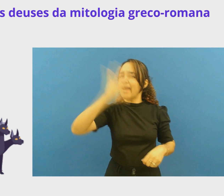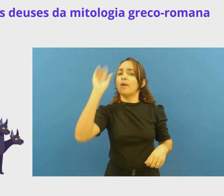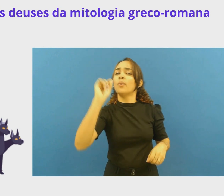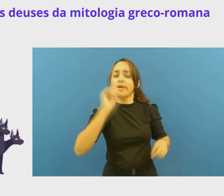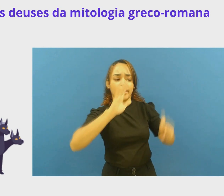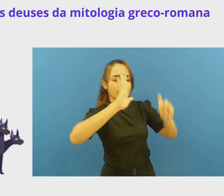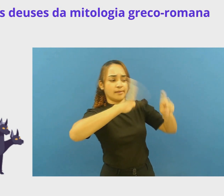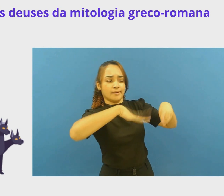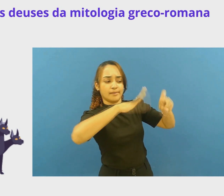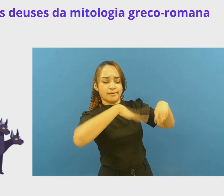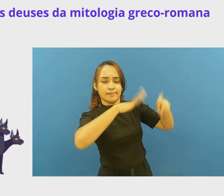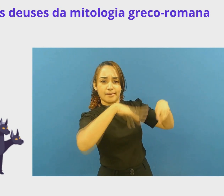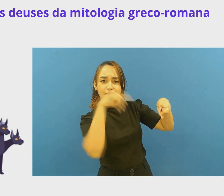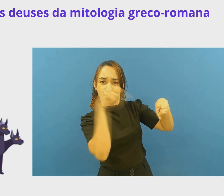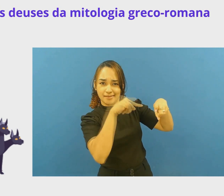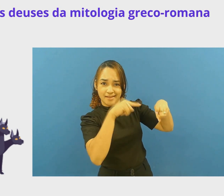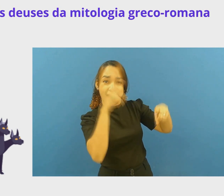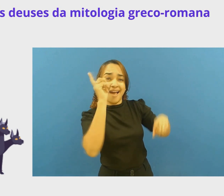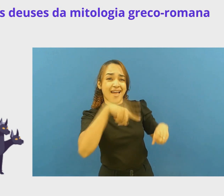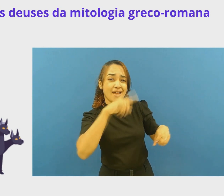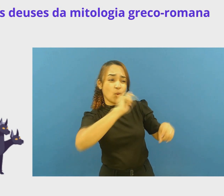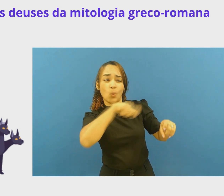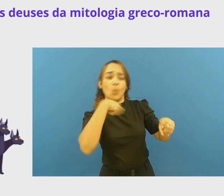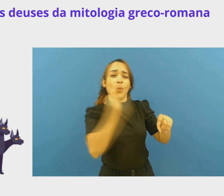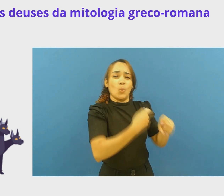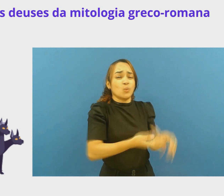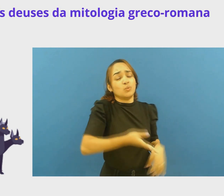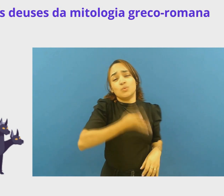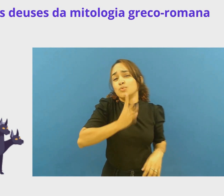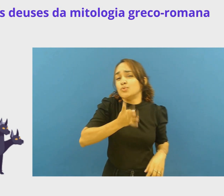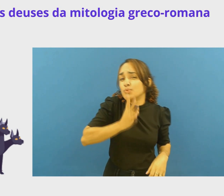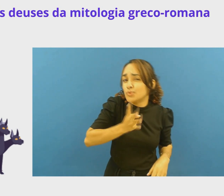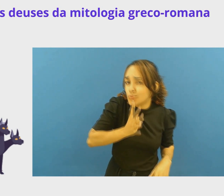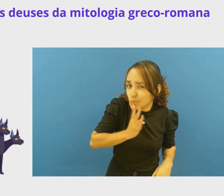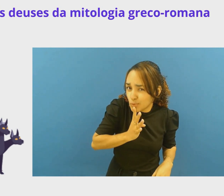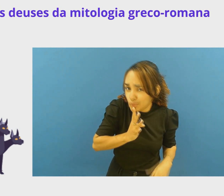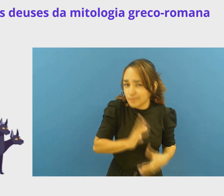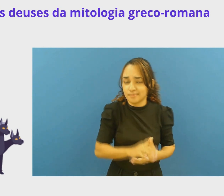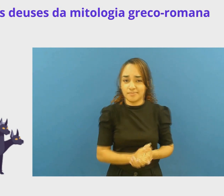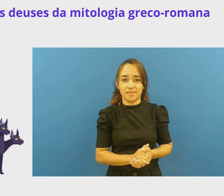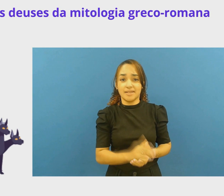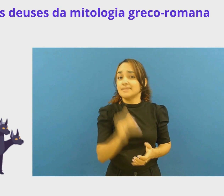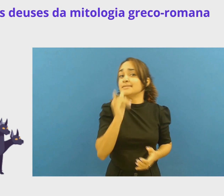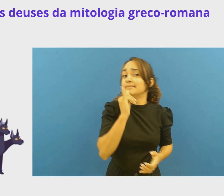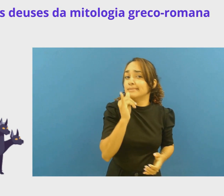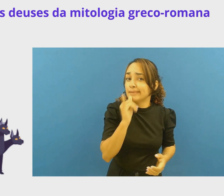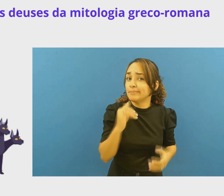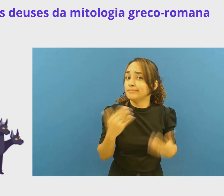Em outros países também tem mitos bem conhecidos.